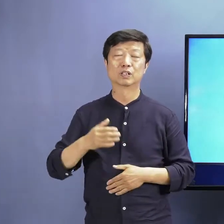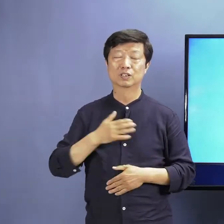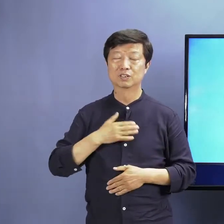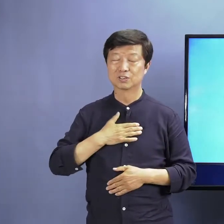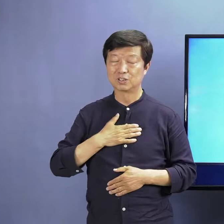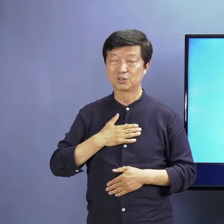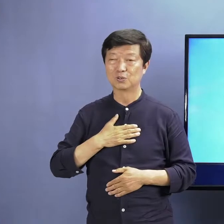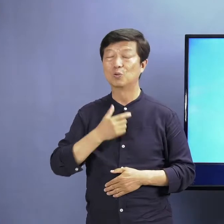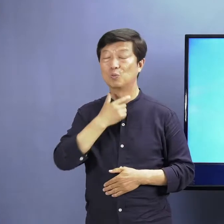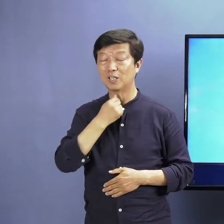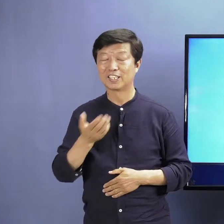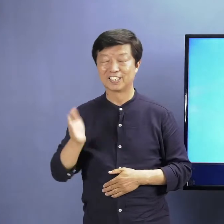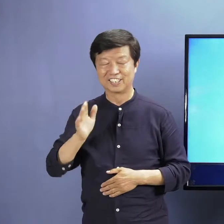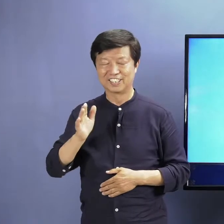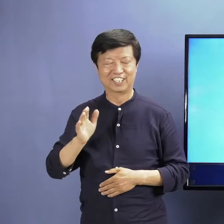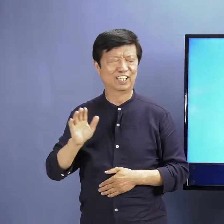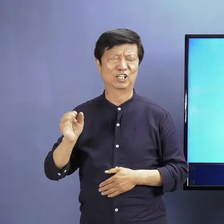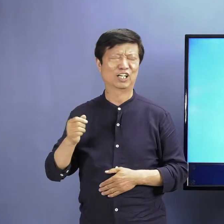하고 있어요. 제가